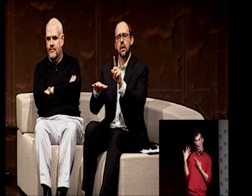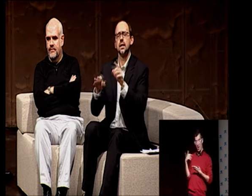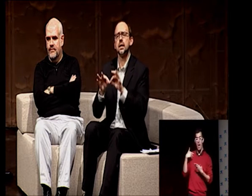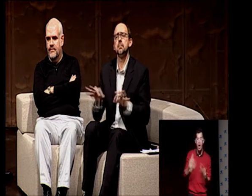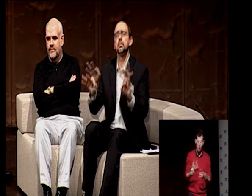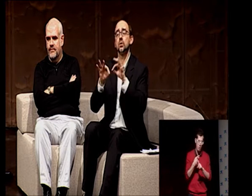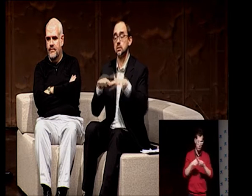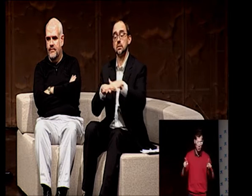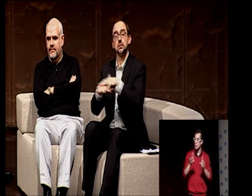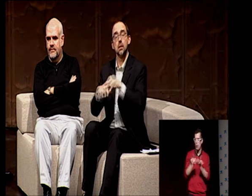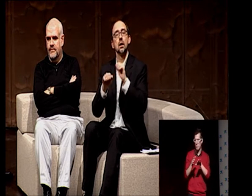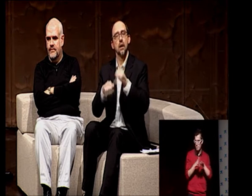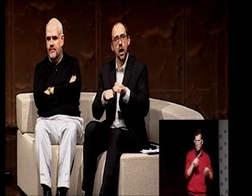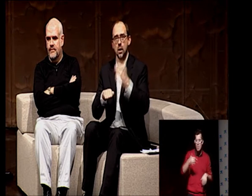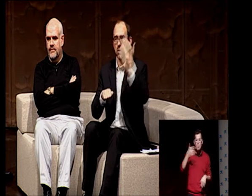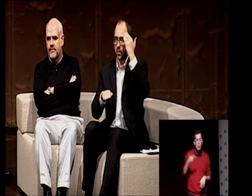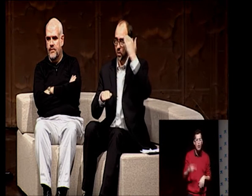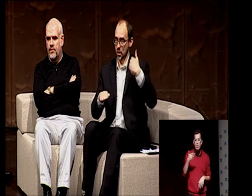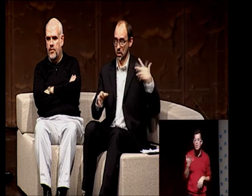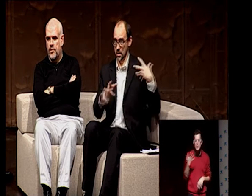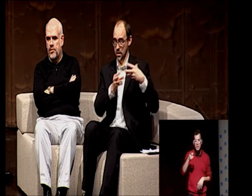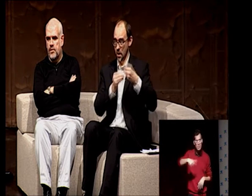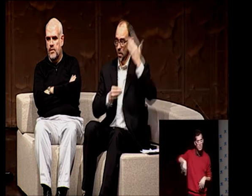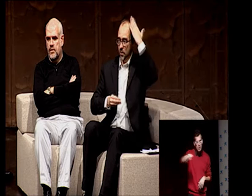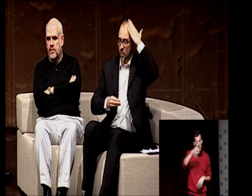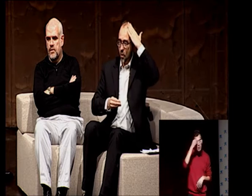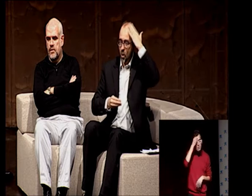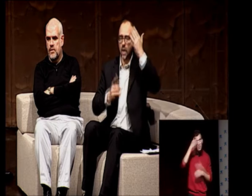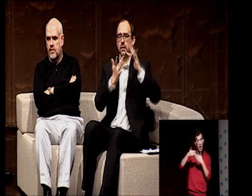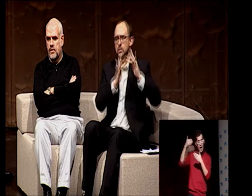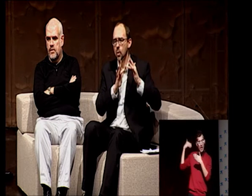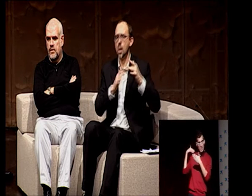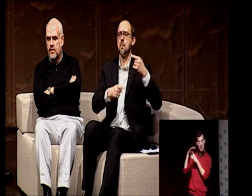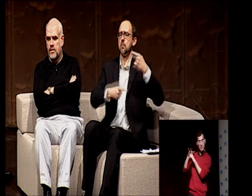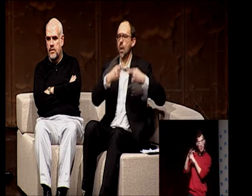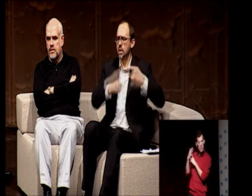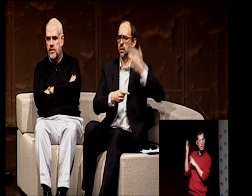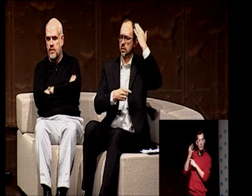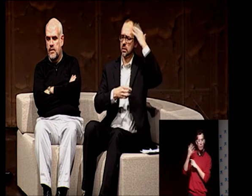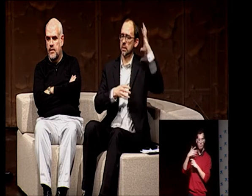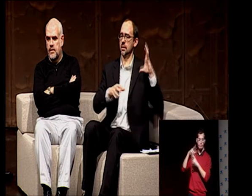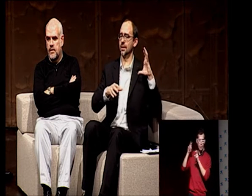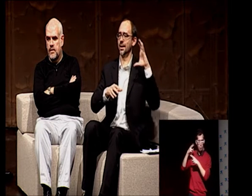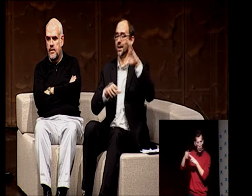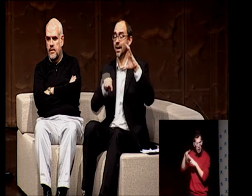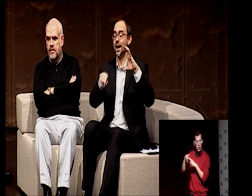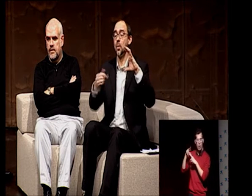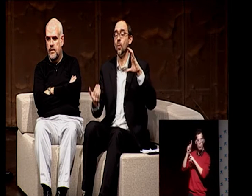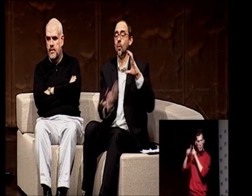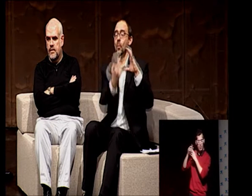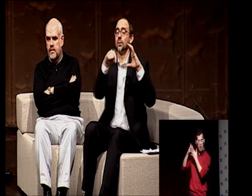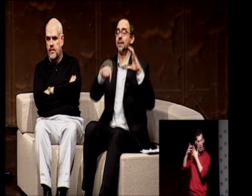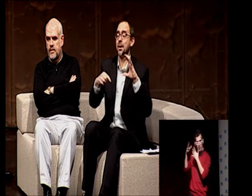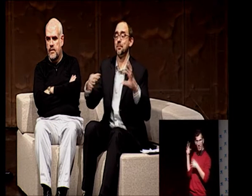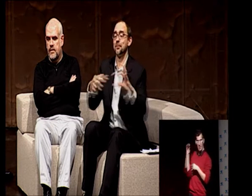significar un cambio de posturas no no se trata de comparar el pasado con con lo que entendemos que va a pasar en un futuro es importante